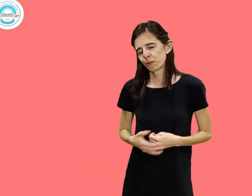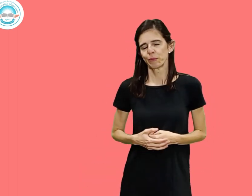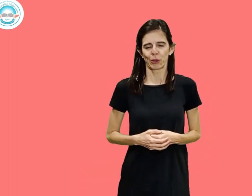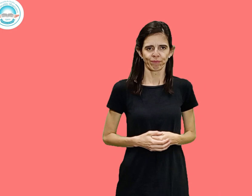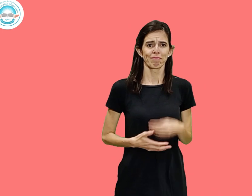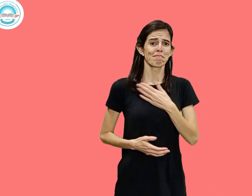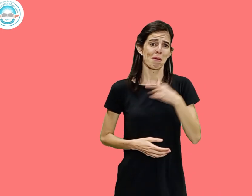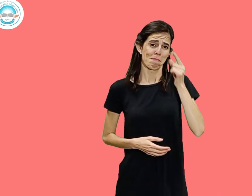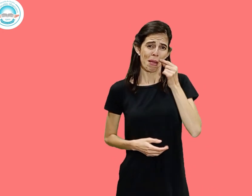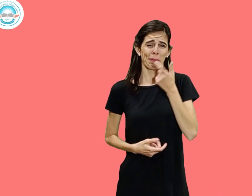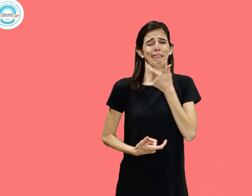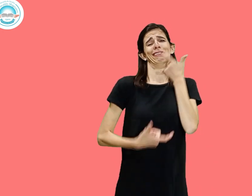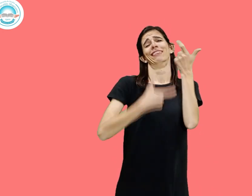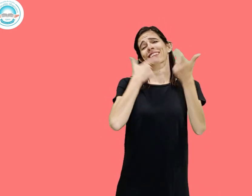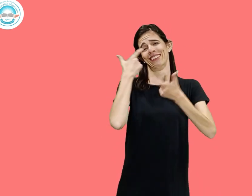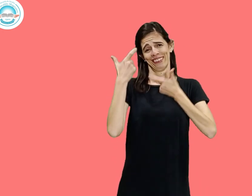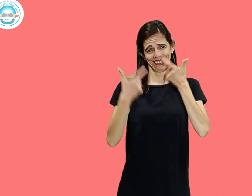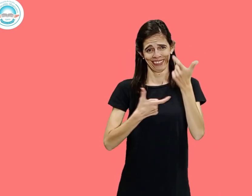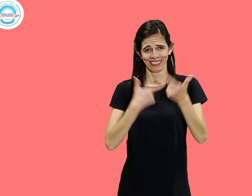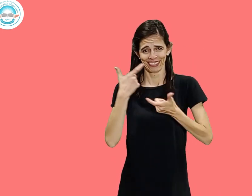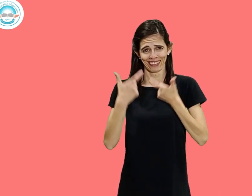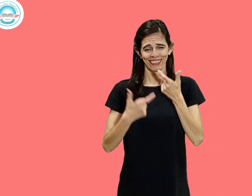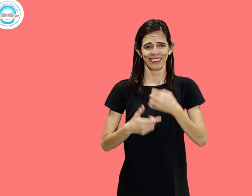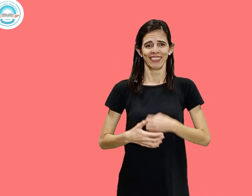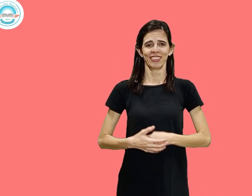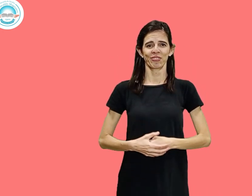hermano mamá y papá se